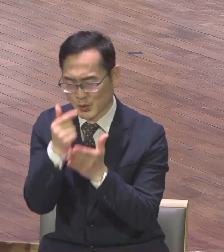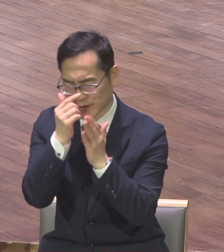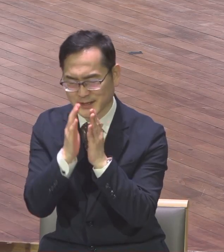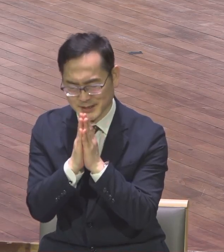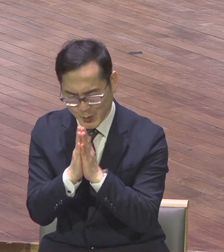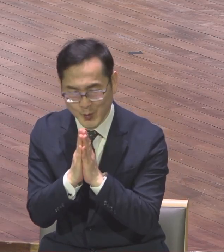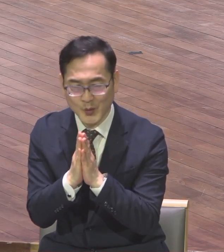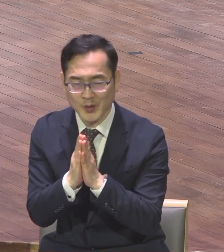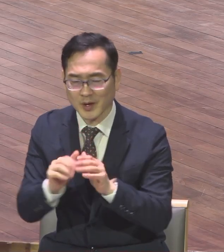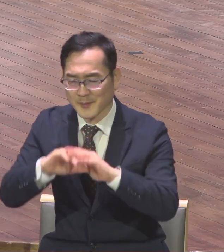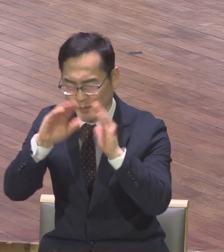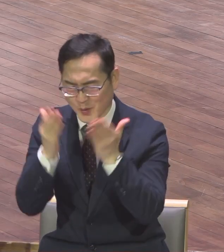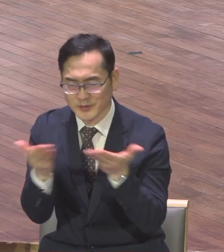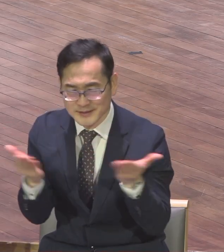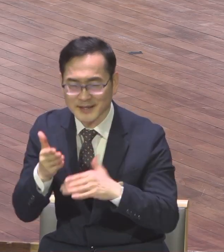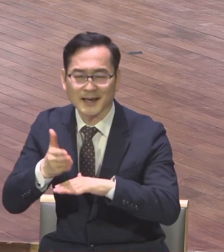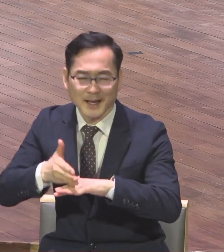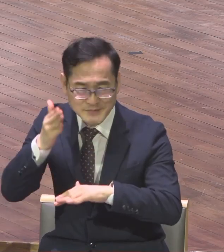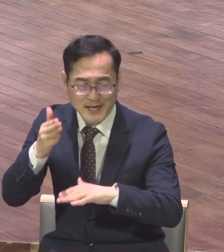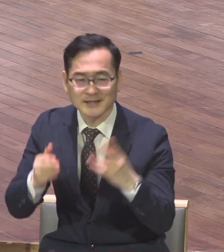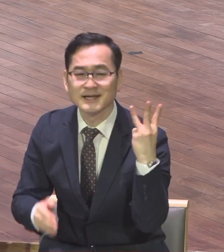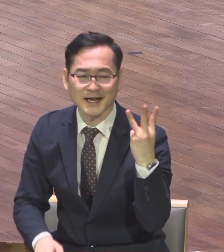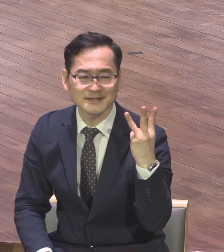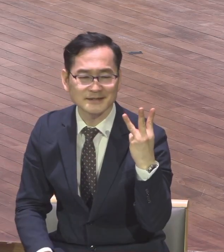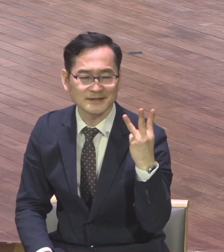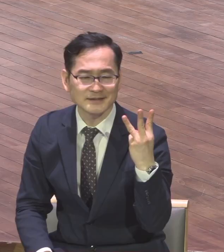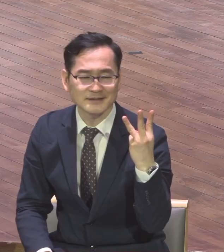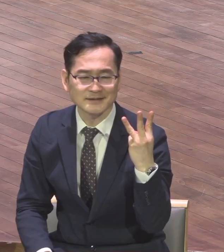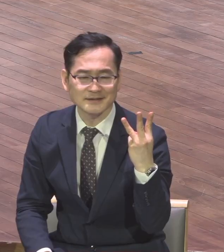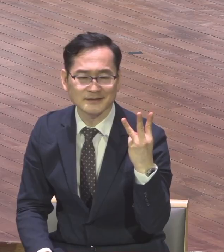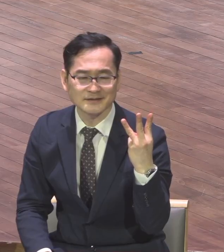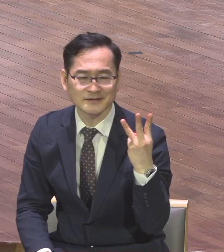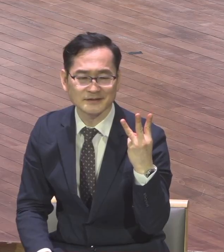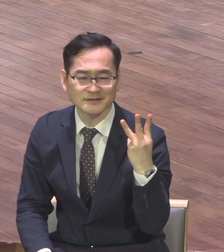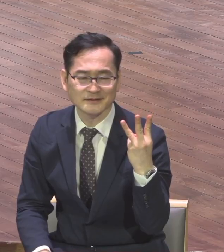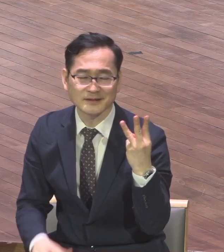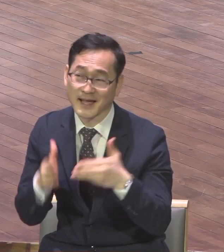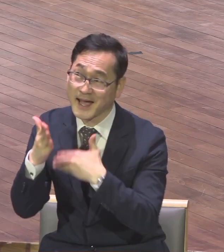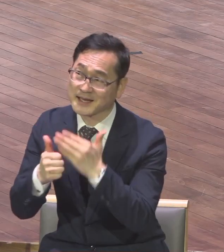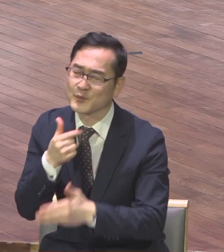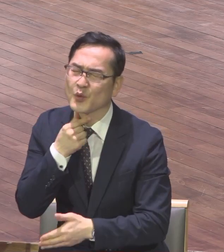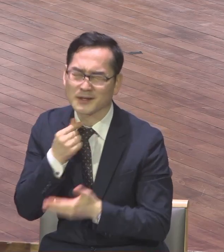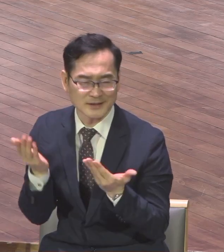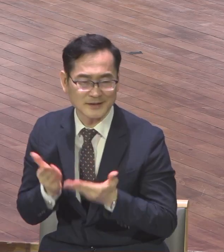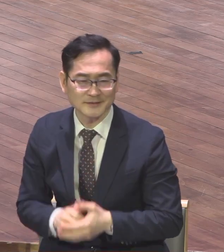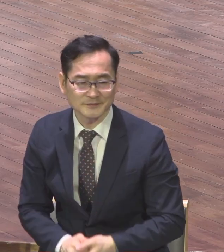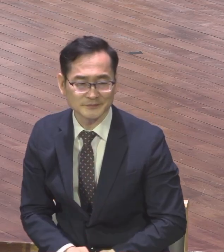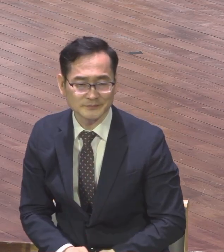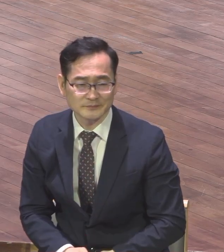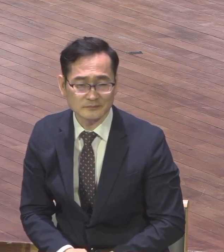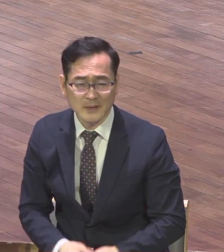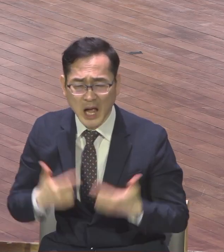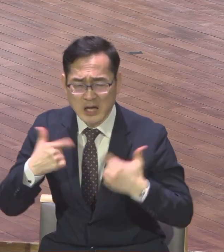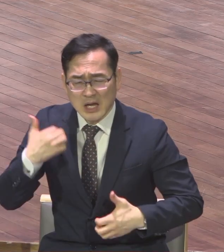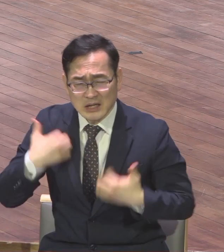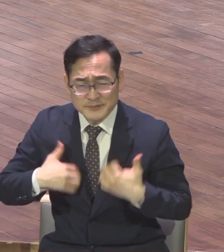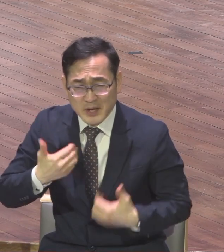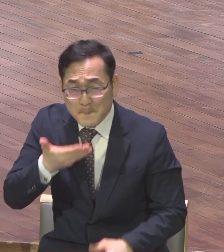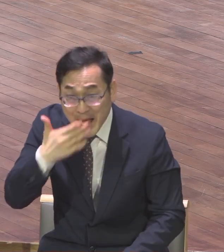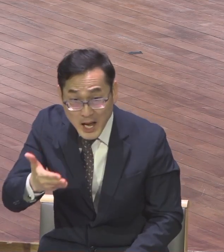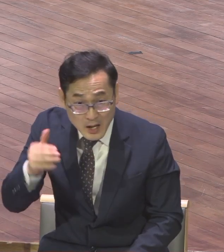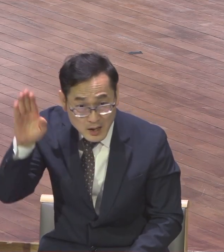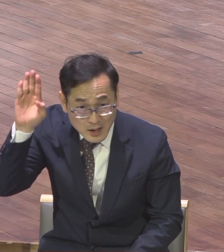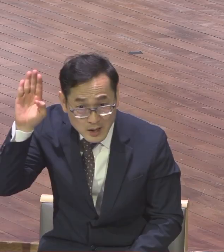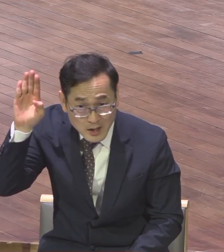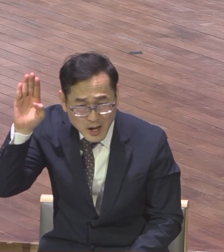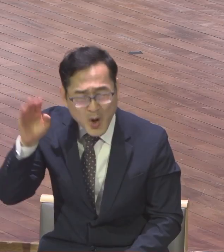기도해라. 범사에 감사해라. 왜냐? 항상 어떻게 기뻐합니까? 슬픈 일이